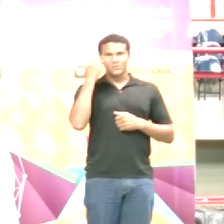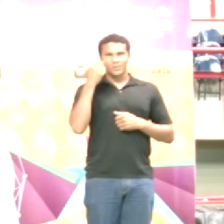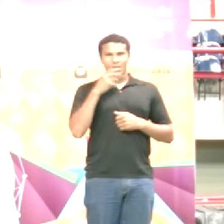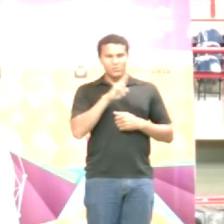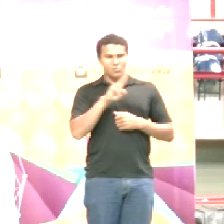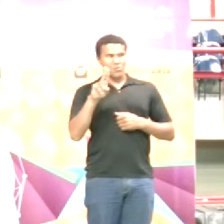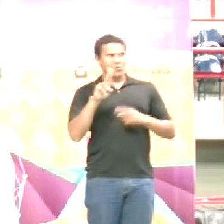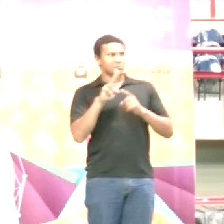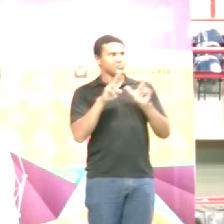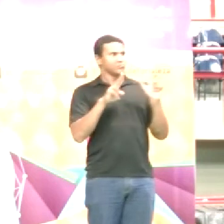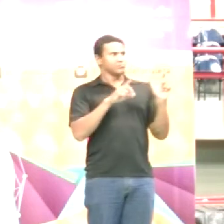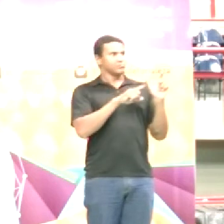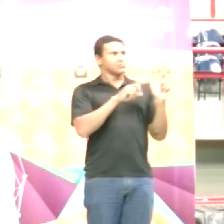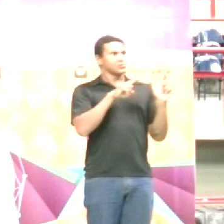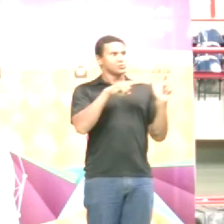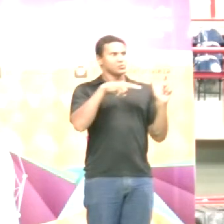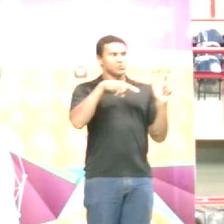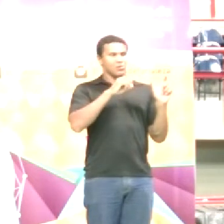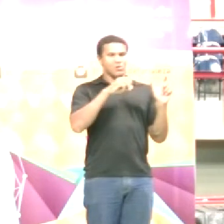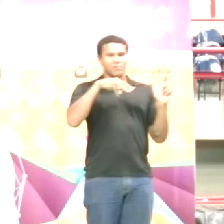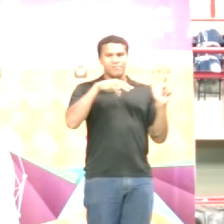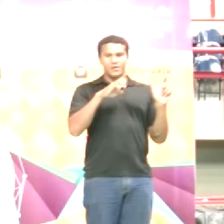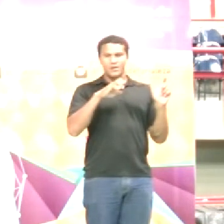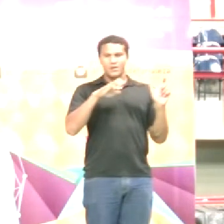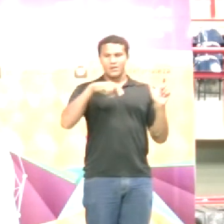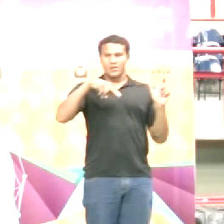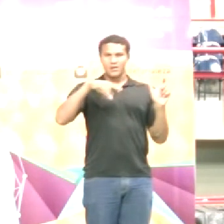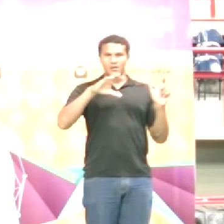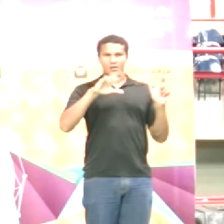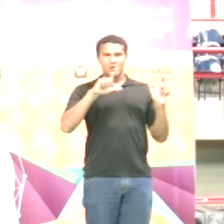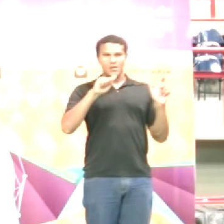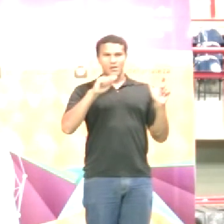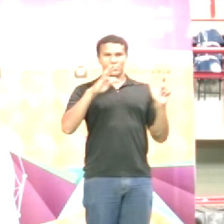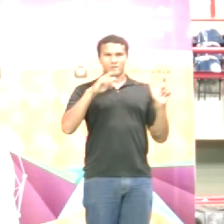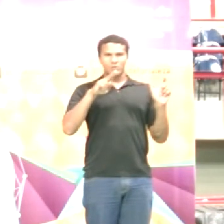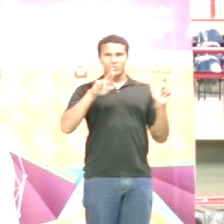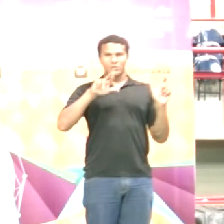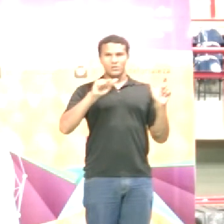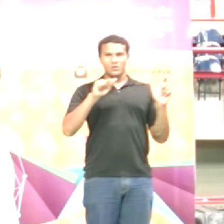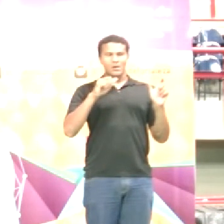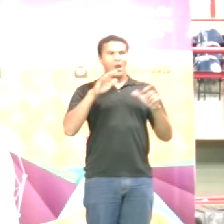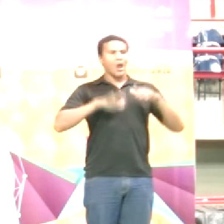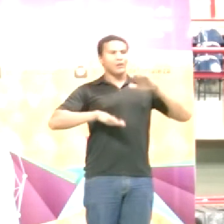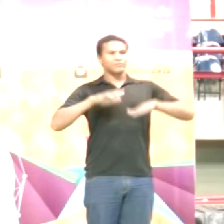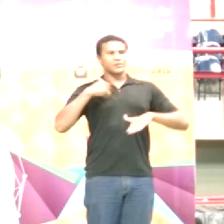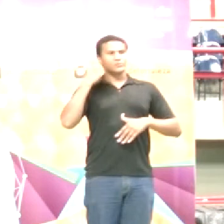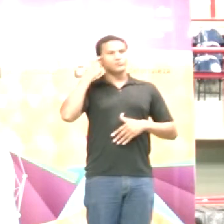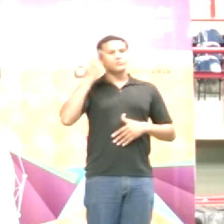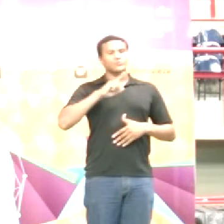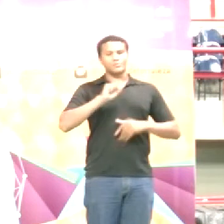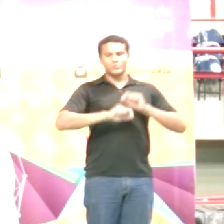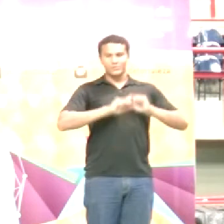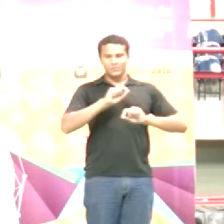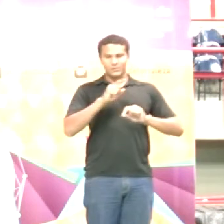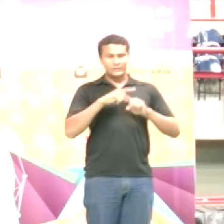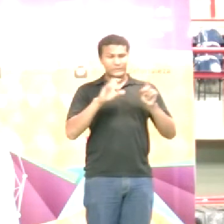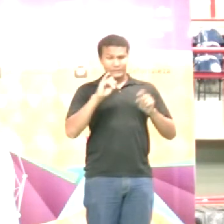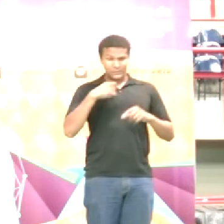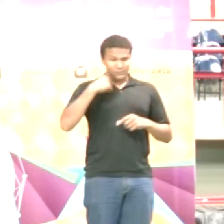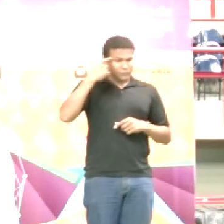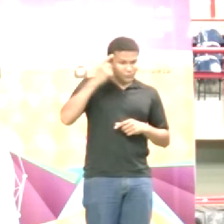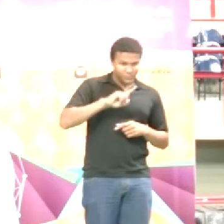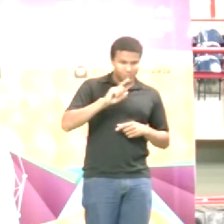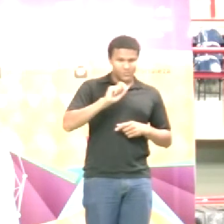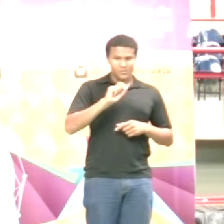dificuldade. O problema é que às vezes aparecem nomes lá na hora da prova, que às vezes a gente não sabe o que é, né? Aí se você não sabe o que é, não adianta,